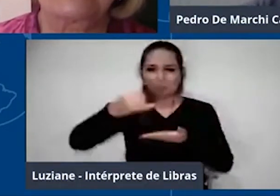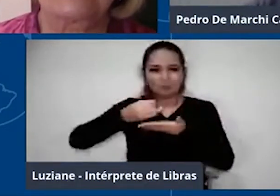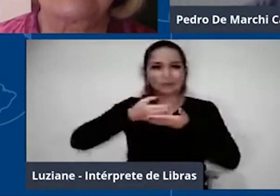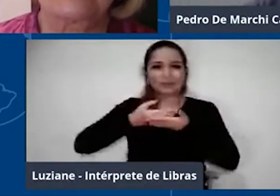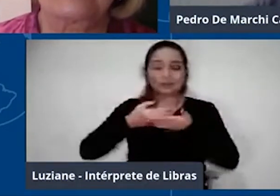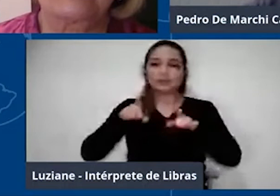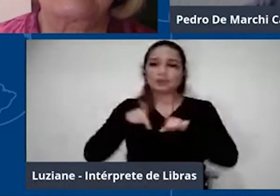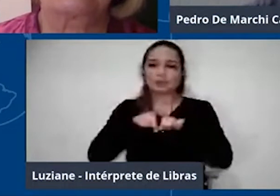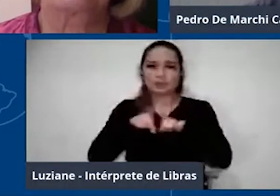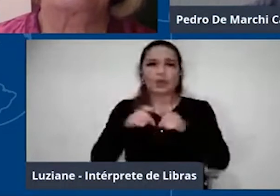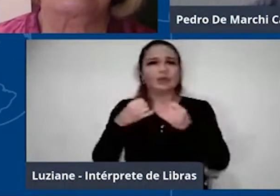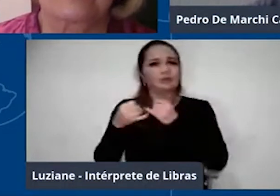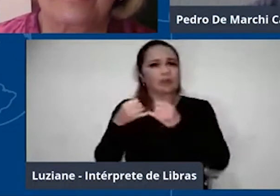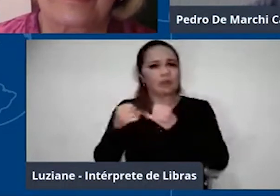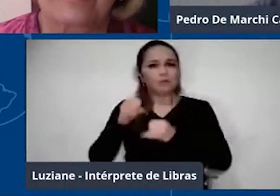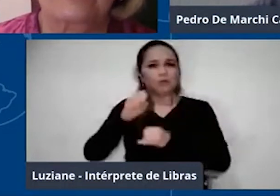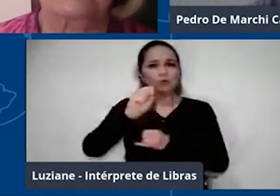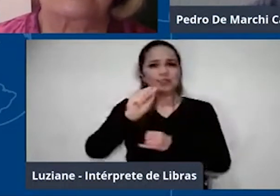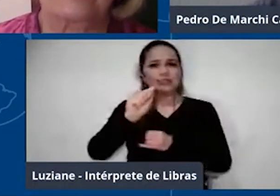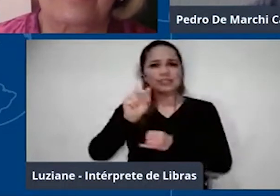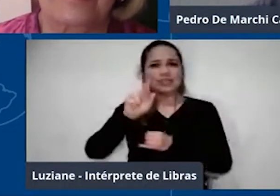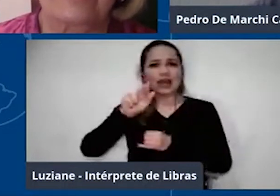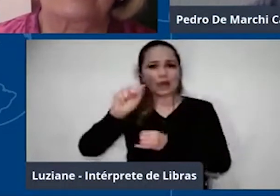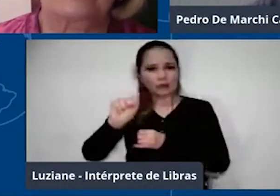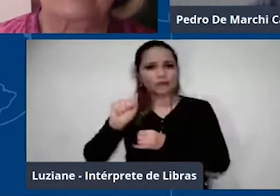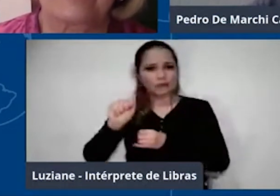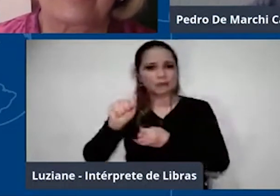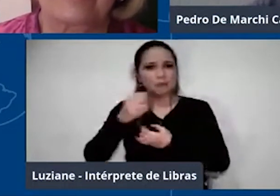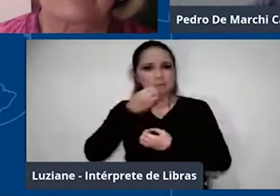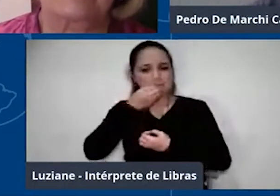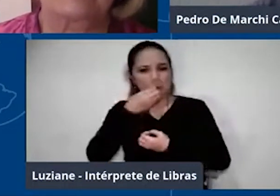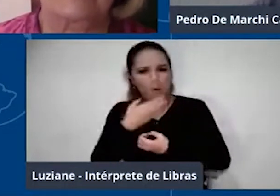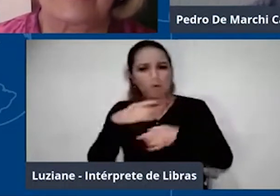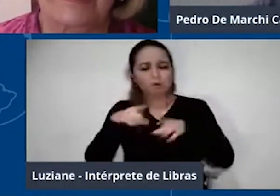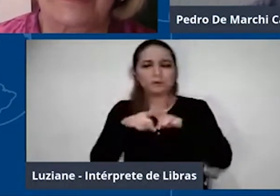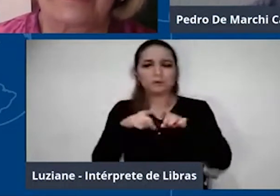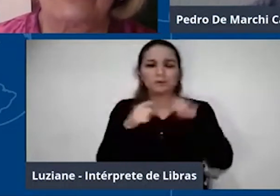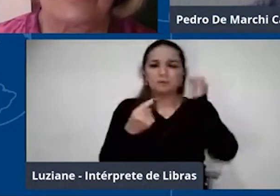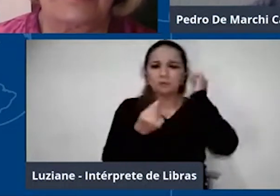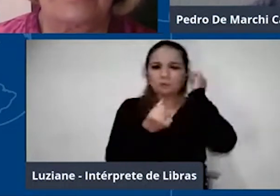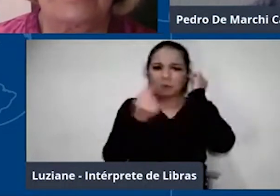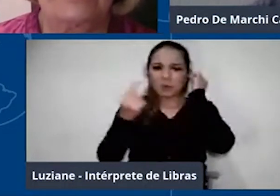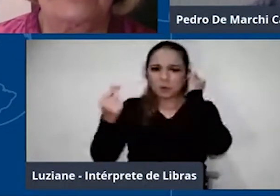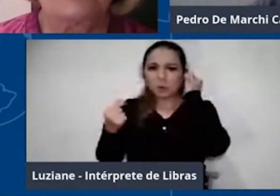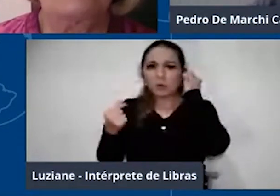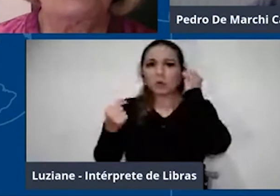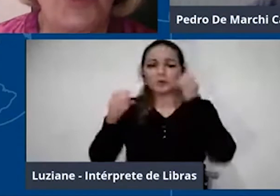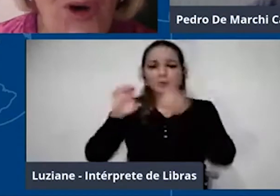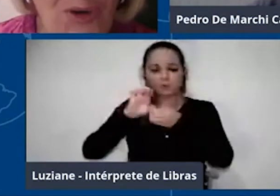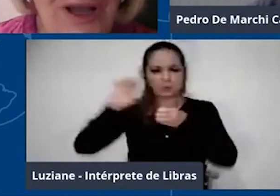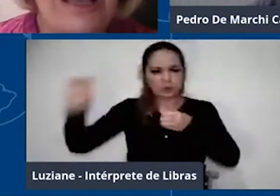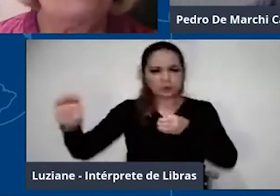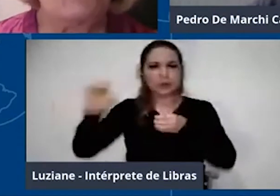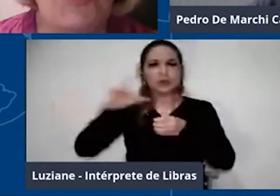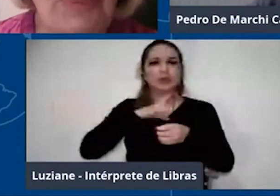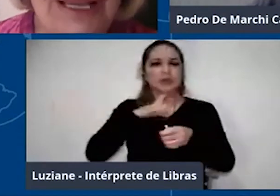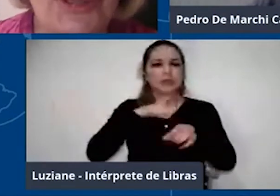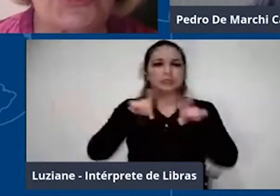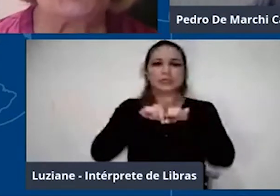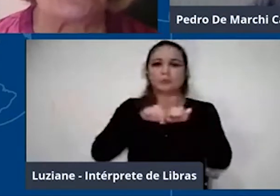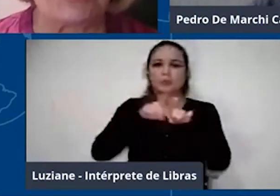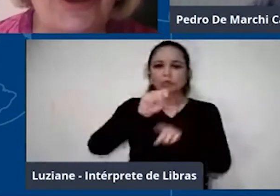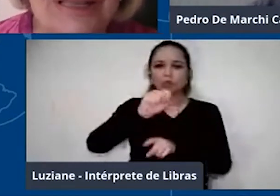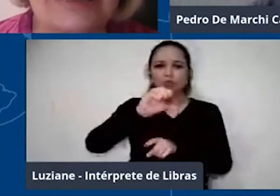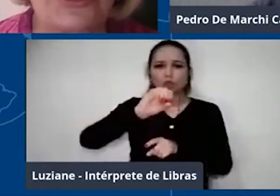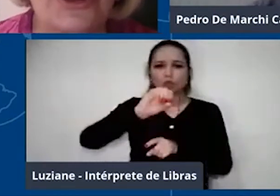foi recorde, né, aqui no estado, uma boa safra com um bom preço também, né, de exportação, tanto da soja, do milho. Bom